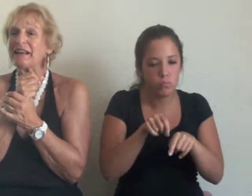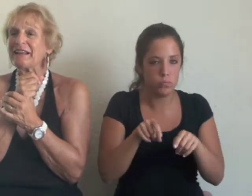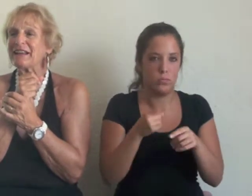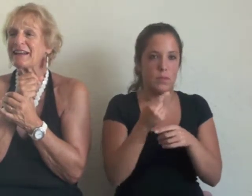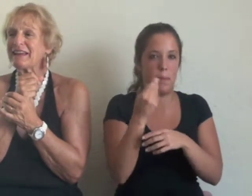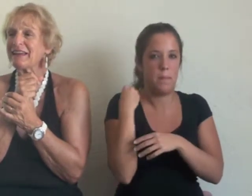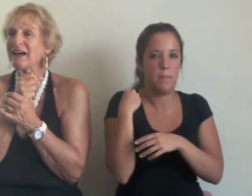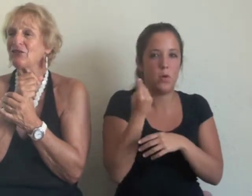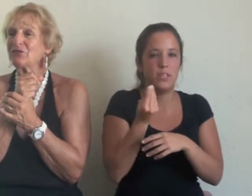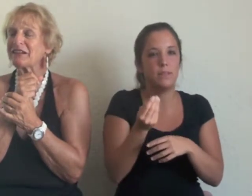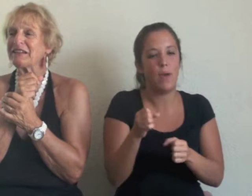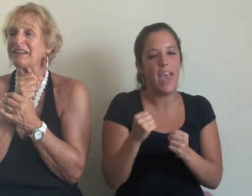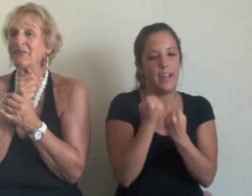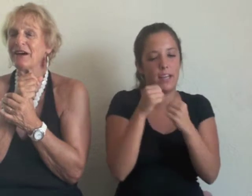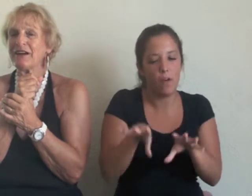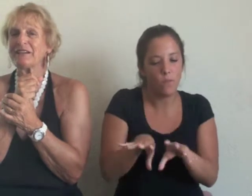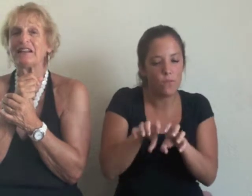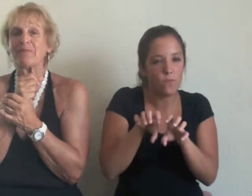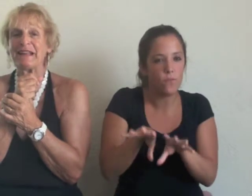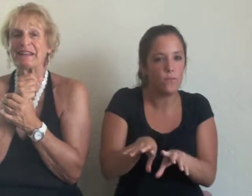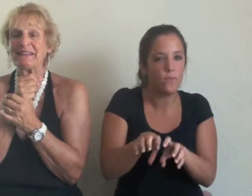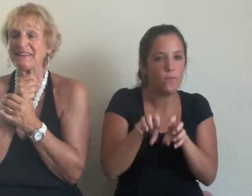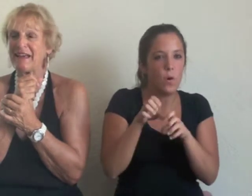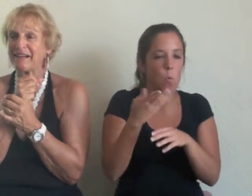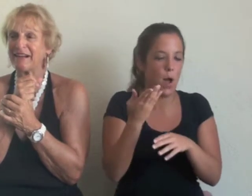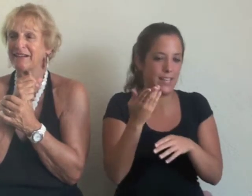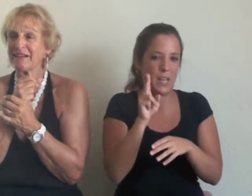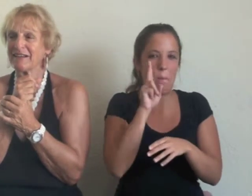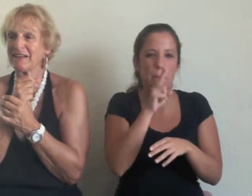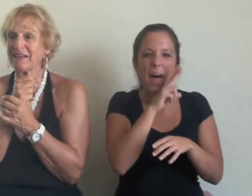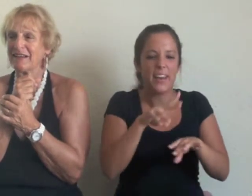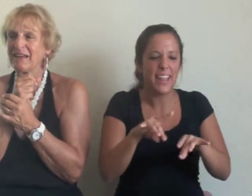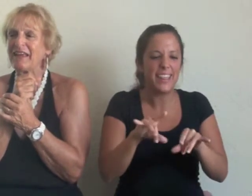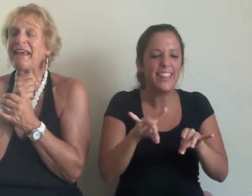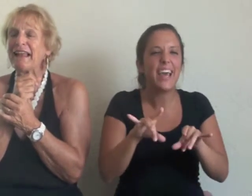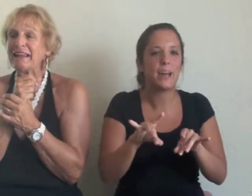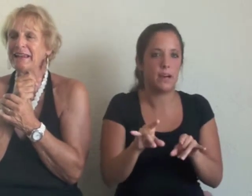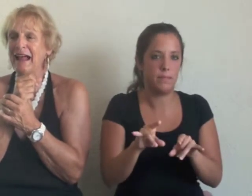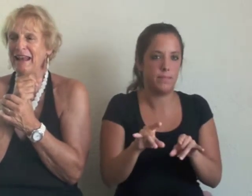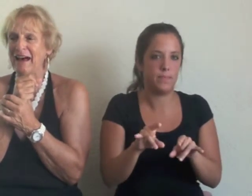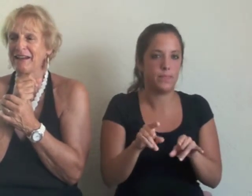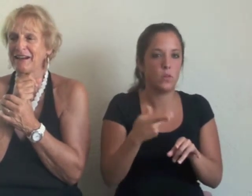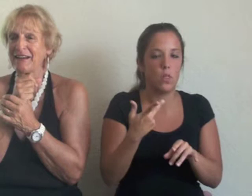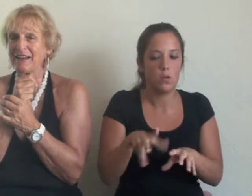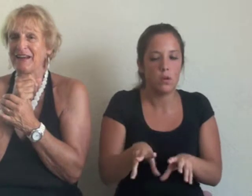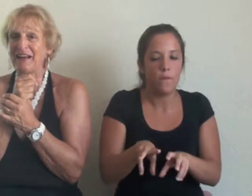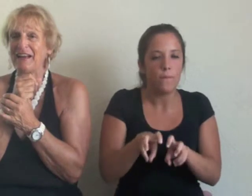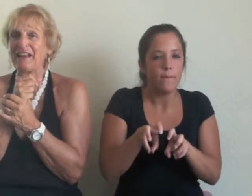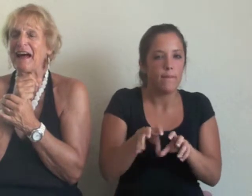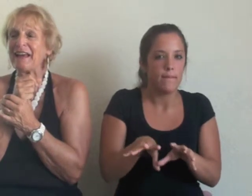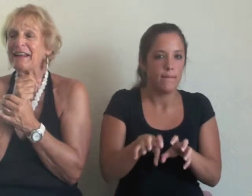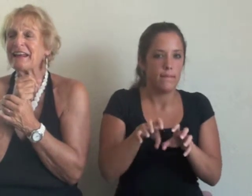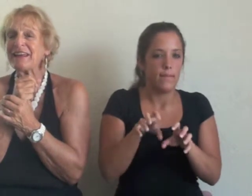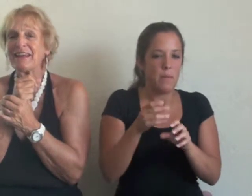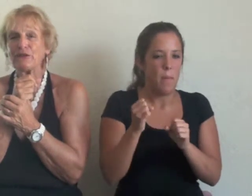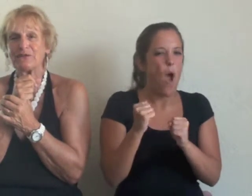recogen la energía nutritiva de la madre tierra. Y al inhalar,